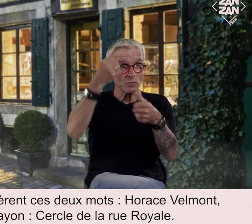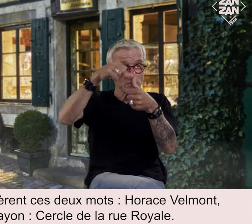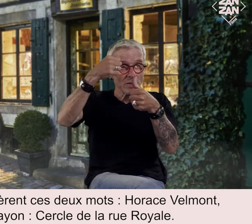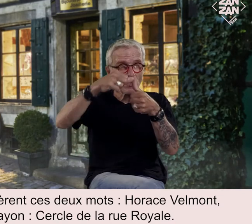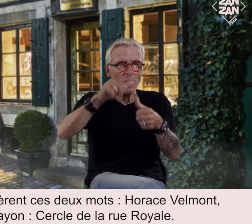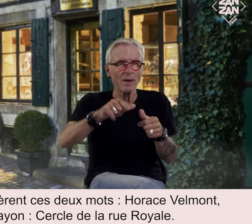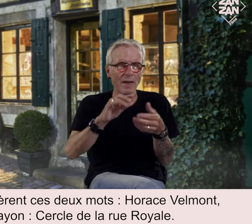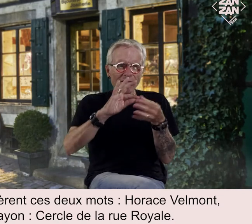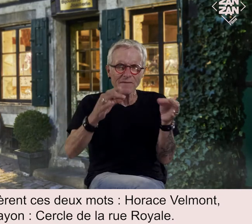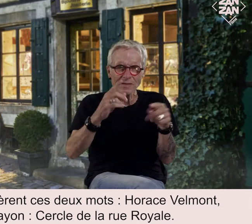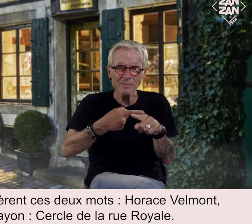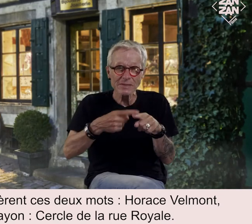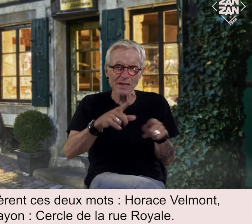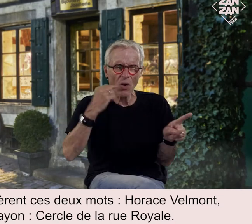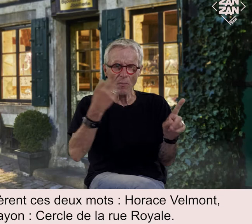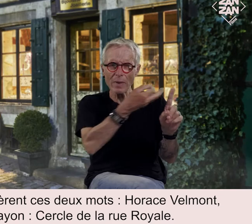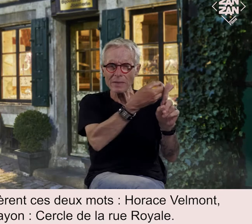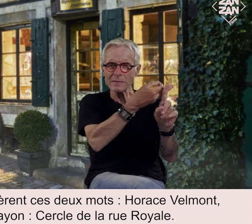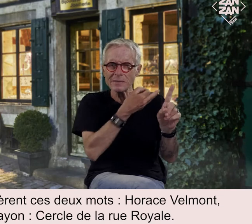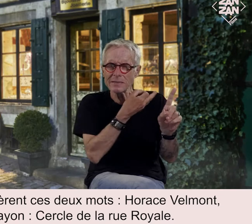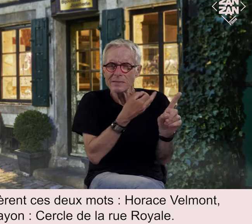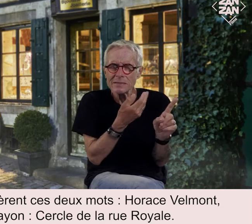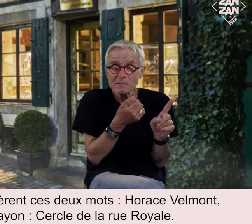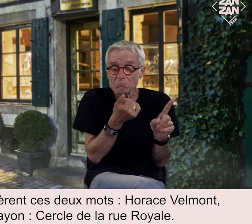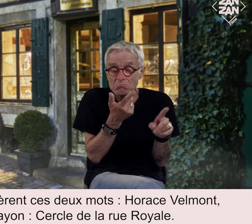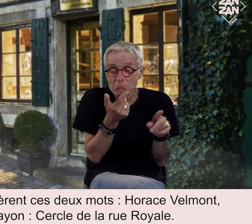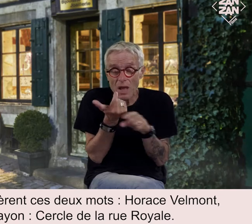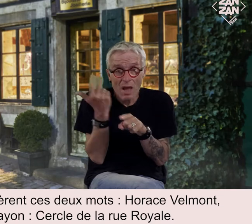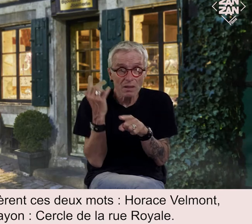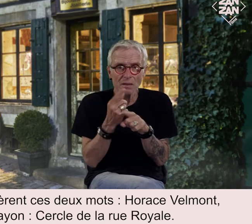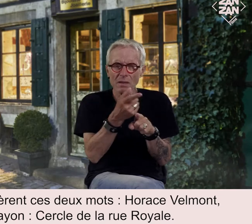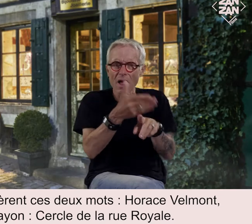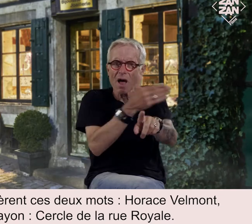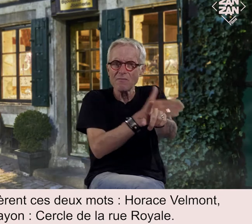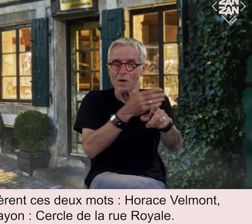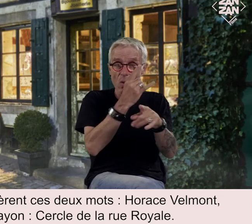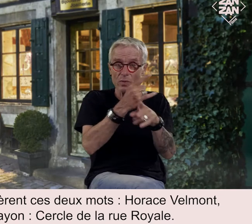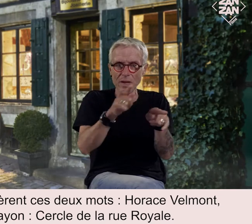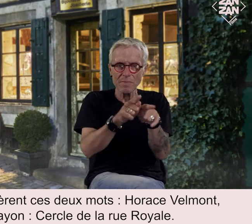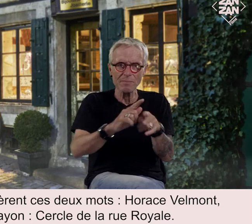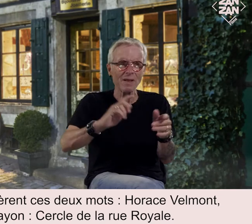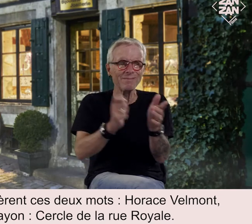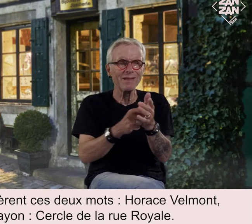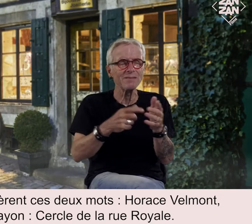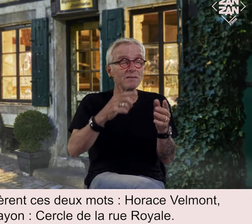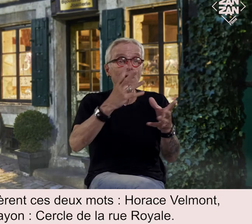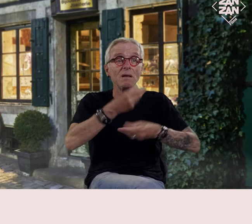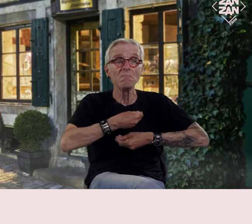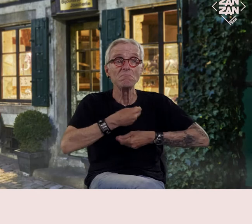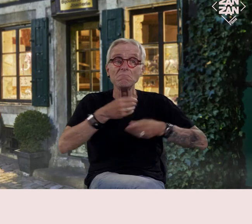évoqua la phrase bizarre que cet homme lui avait dite quelques années auparavant en ce même hôtel un jour de réception